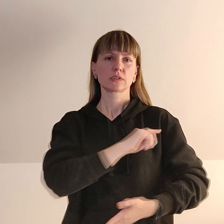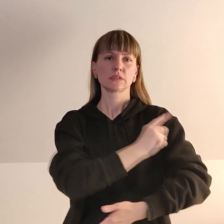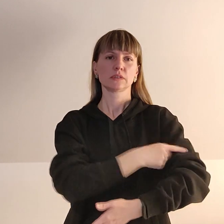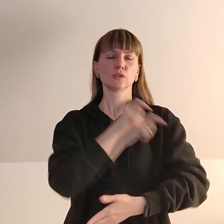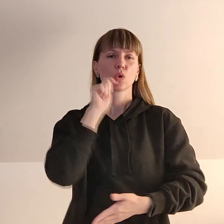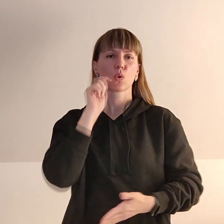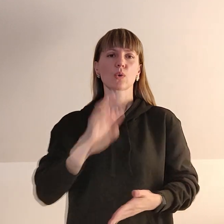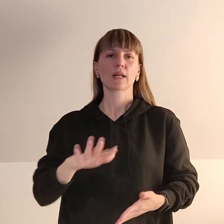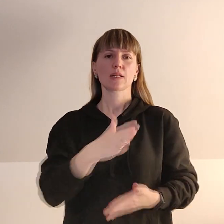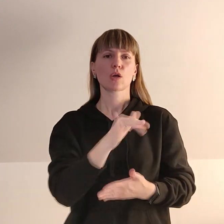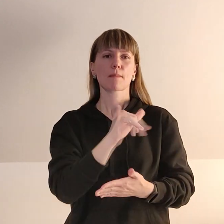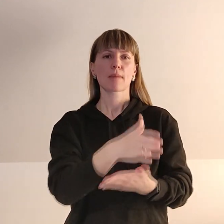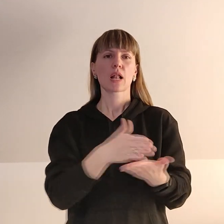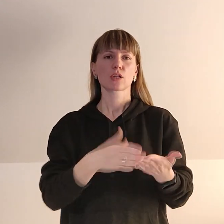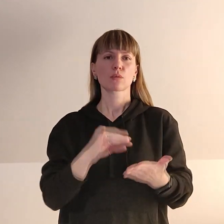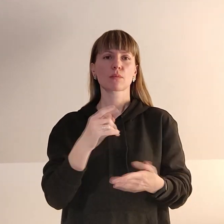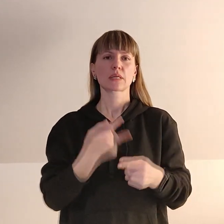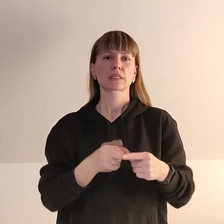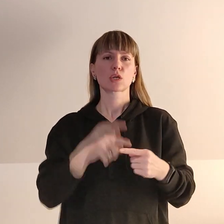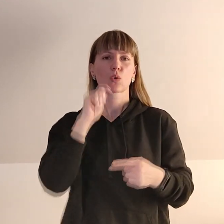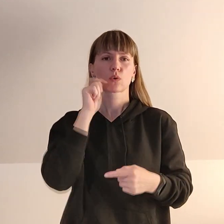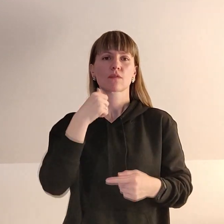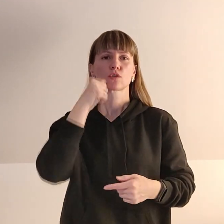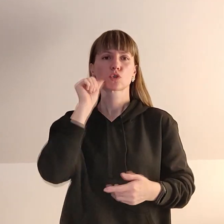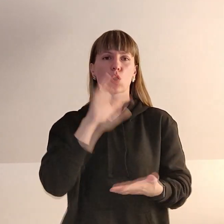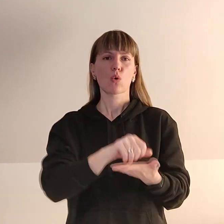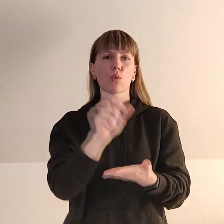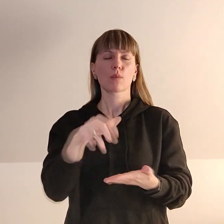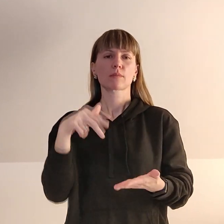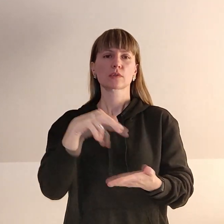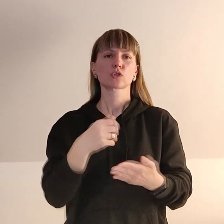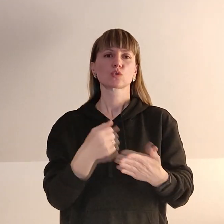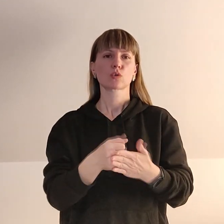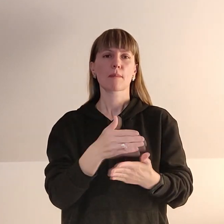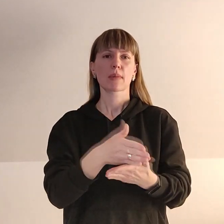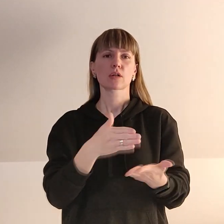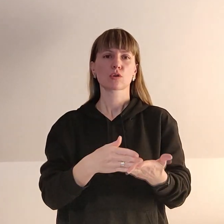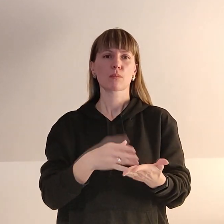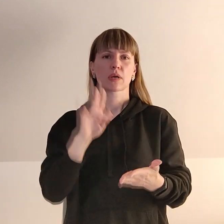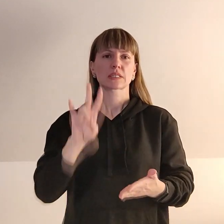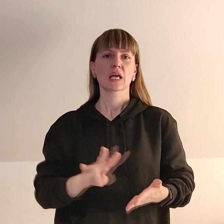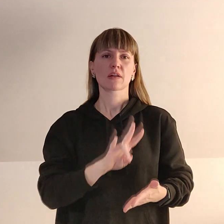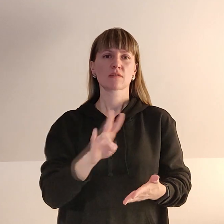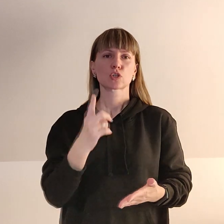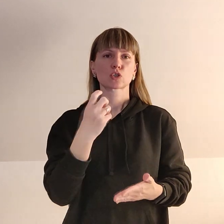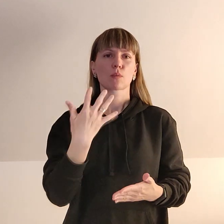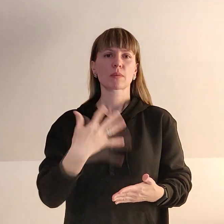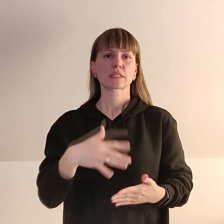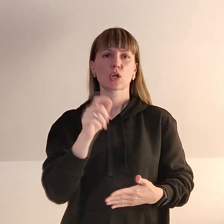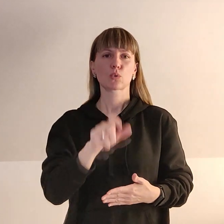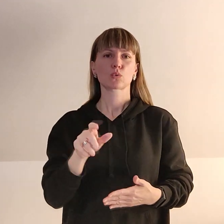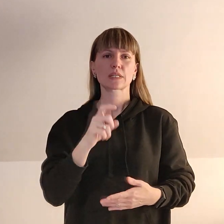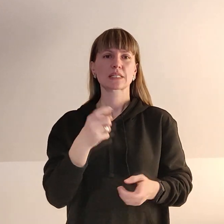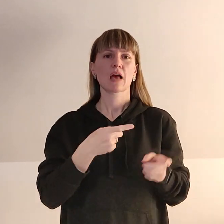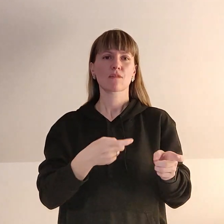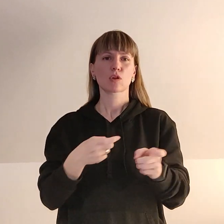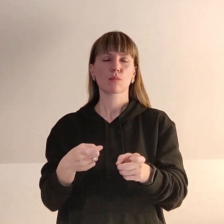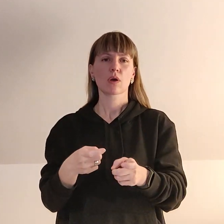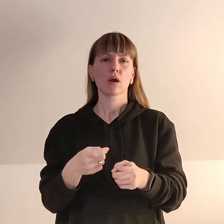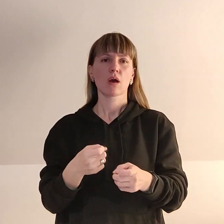України! Мелітополь – це Україна!». Вчора окупанти зайшли до Мелітопольської християнської церкви. 150 людей з автоматами повибивали все